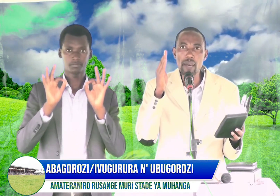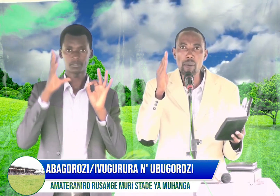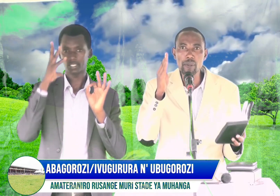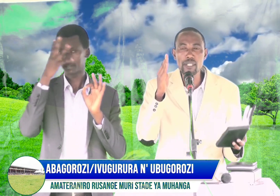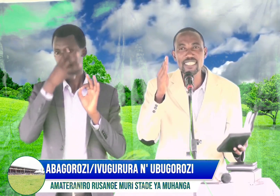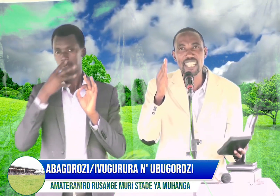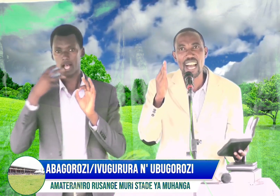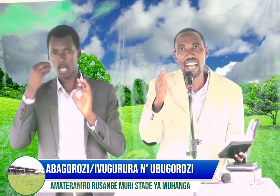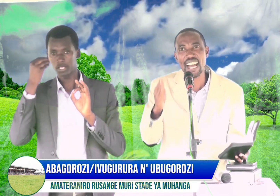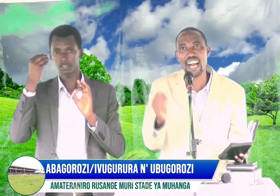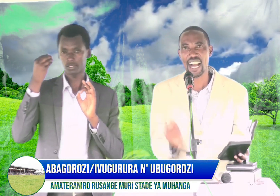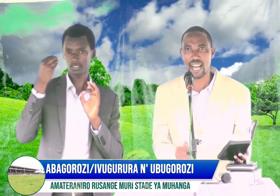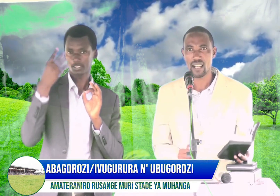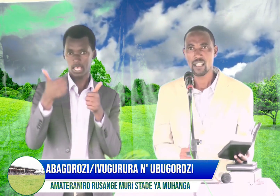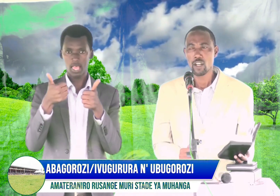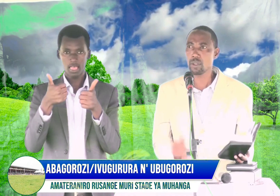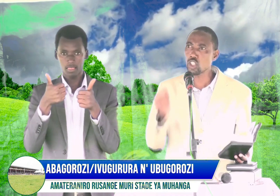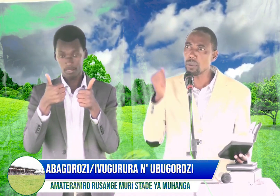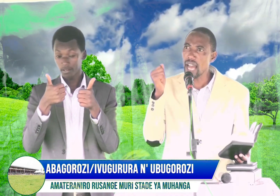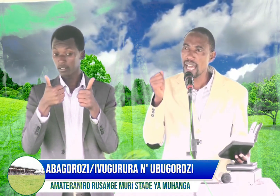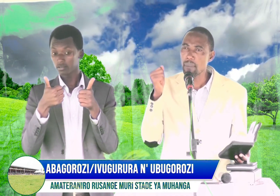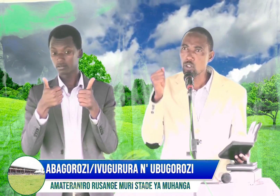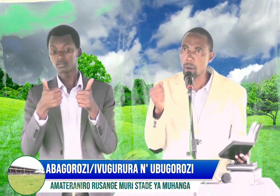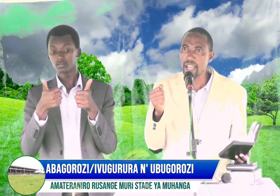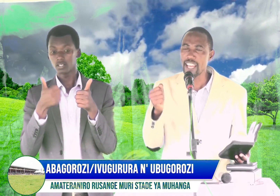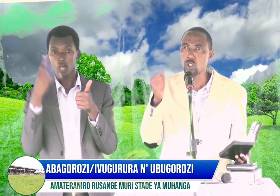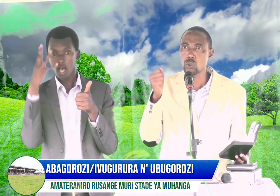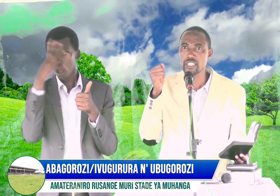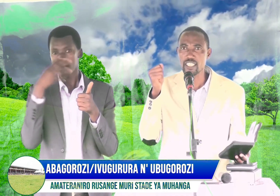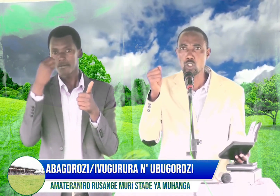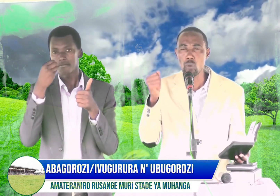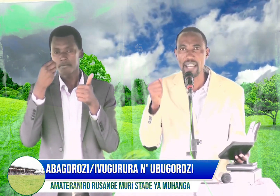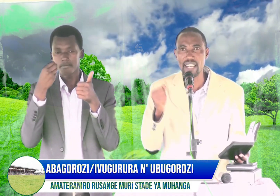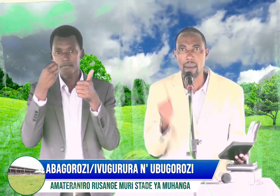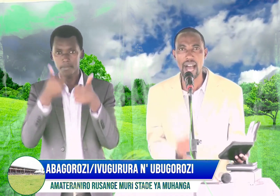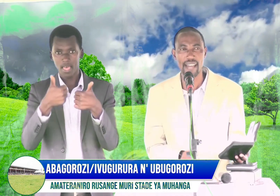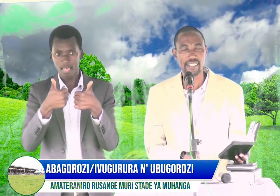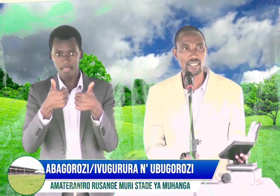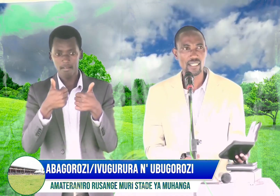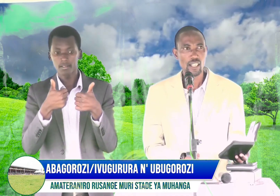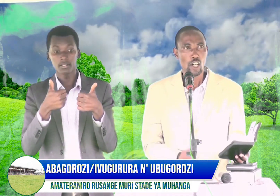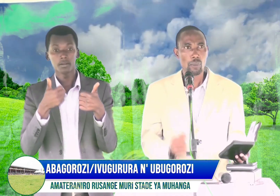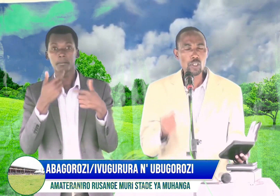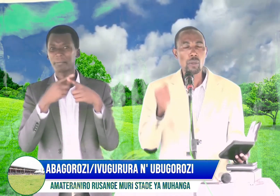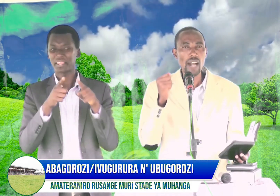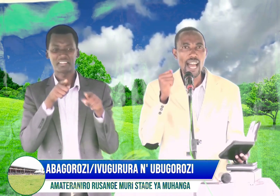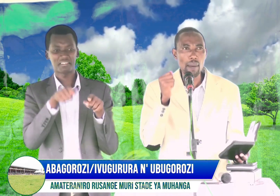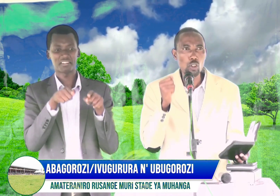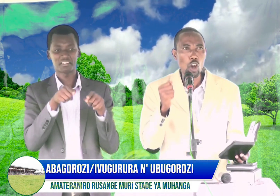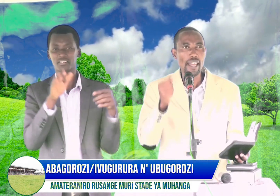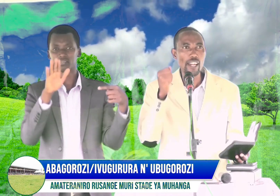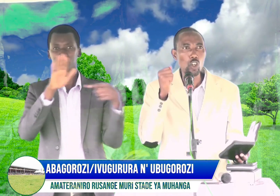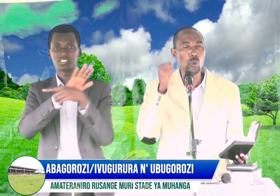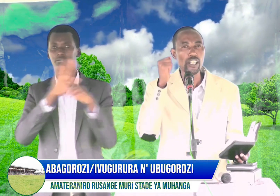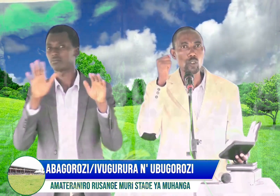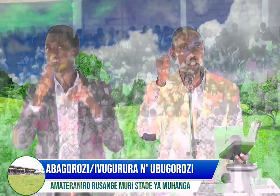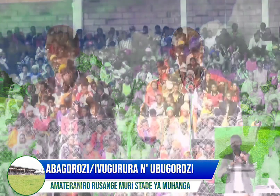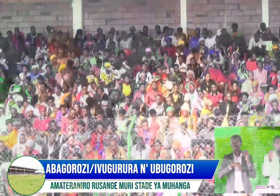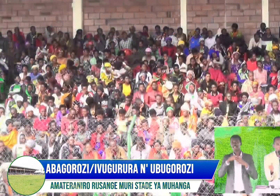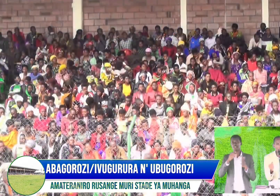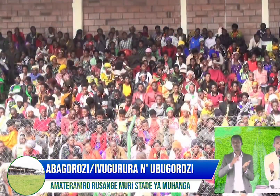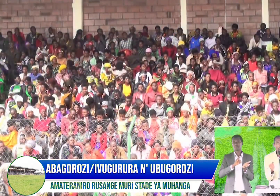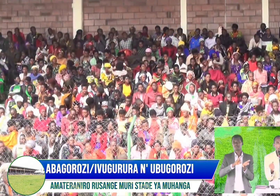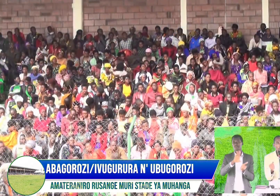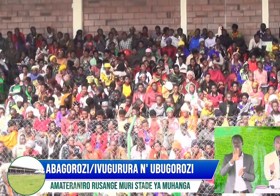ntabwo mwemerewe kwinjira ahangaha. Buryo uburanga bukomeye ni ukugira icyuma rira abandi. Buryo uburanga bukomeye ni